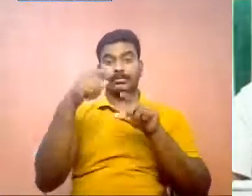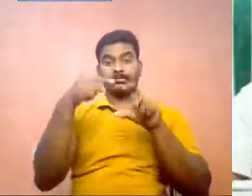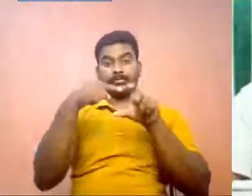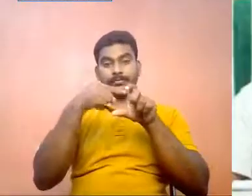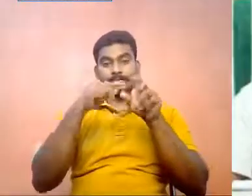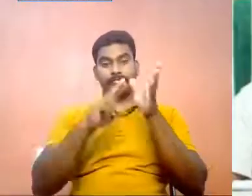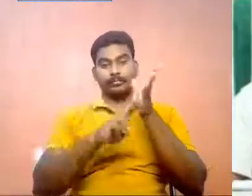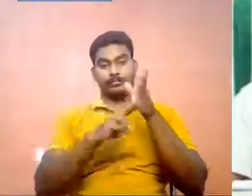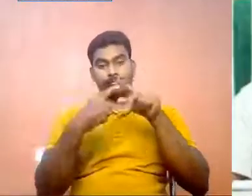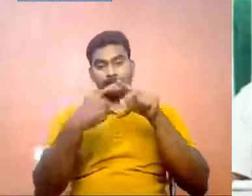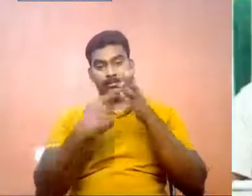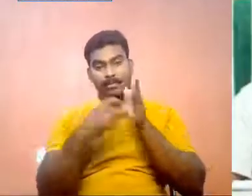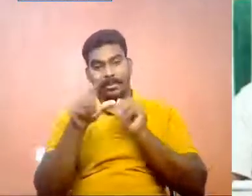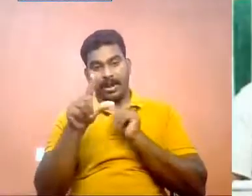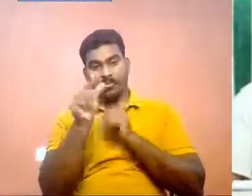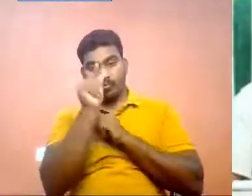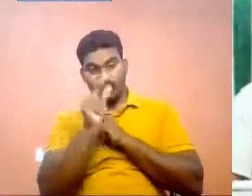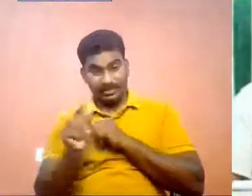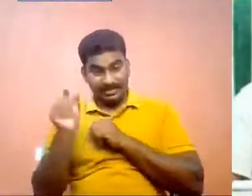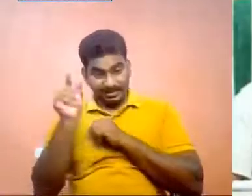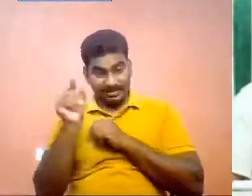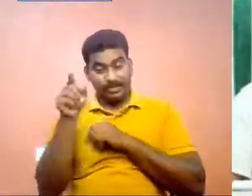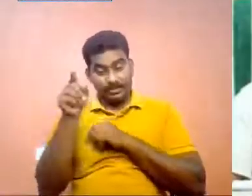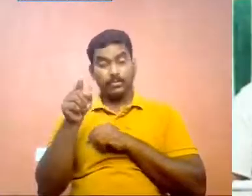പ്രാഥമിക ചികിത്സാ കേന്ദ്രമാക്കി മാറ്റുകയാണ്.